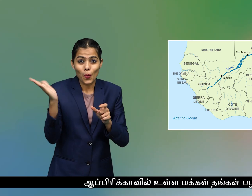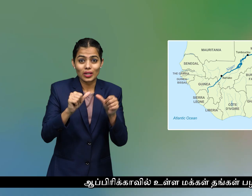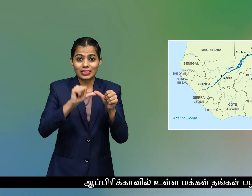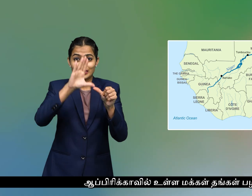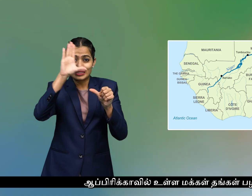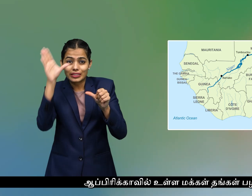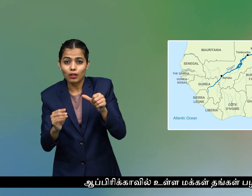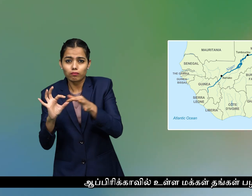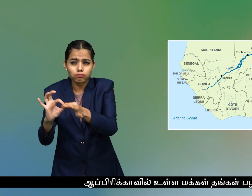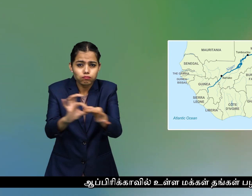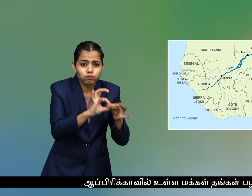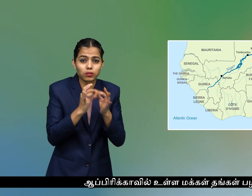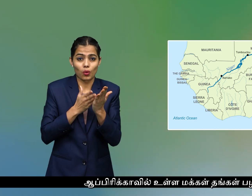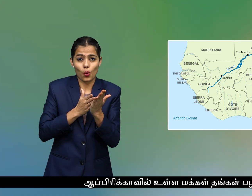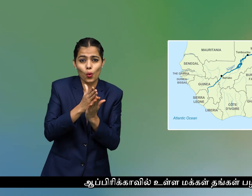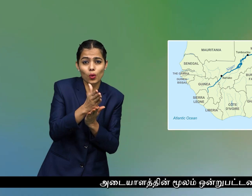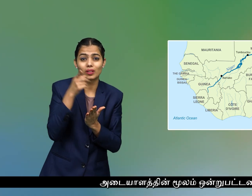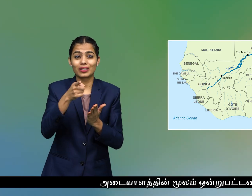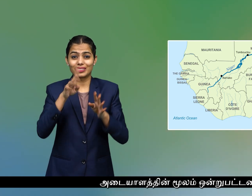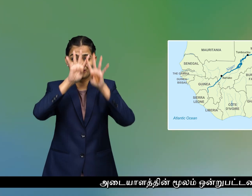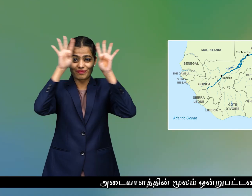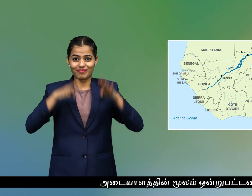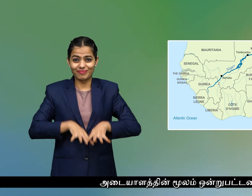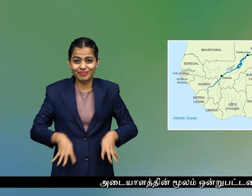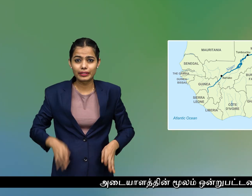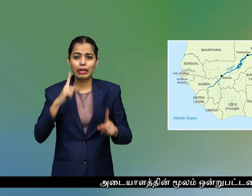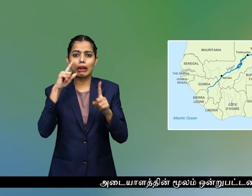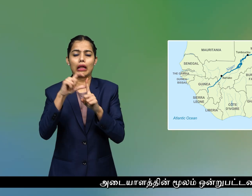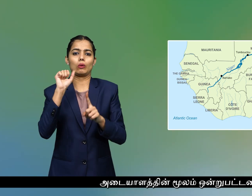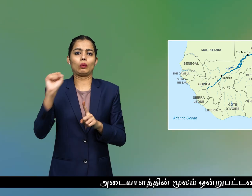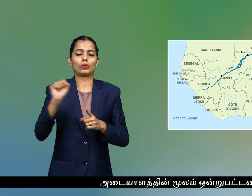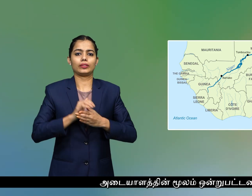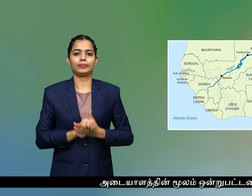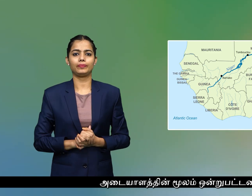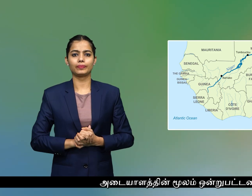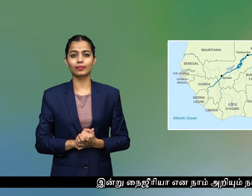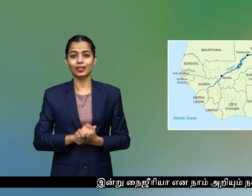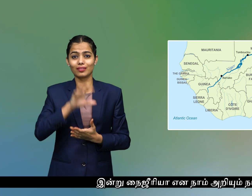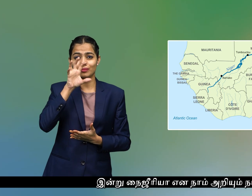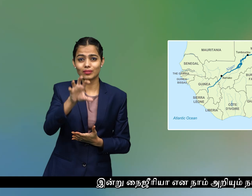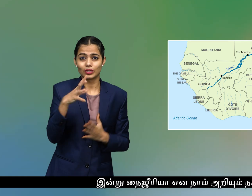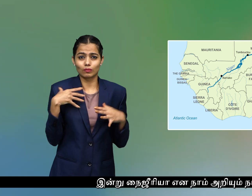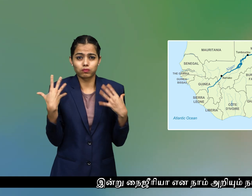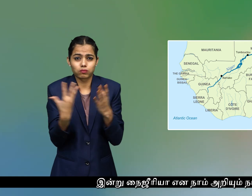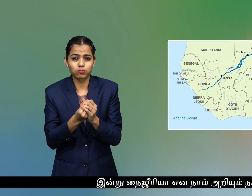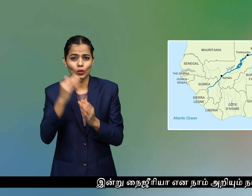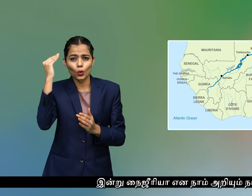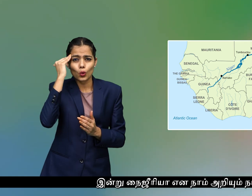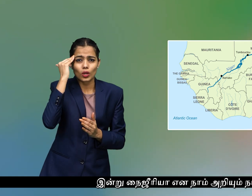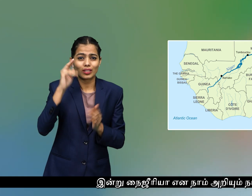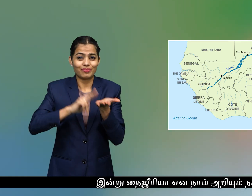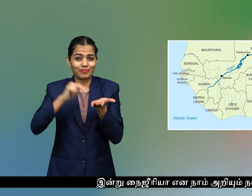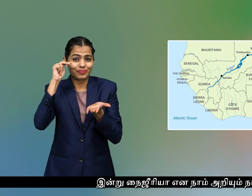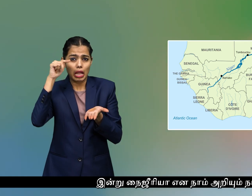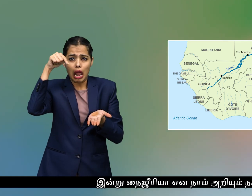ஆப்பிரிக்காவில் உள்ள மக்கள் தங்கள் பழங்குடி அடையாளத்தின் மூலம் ஒன்றுபட்டனர். இது நைஜீரியா என